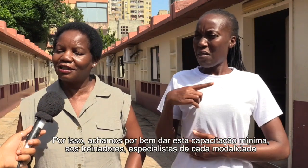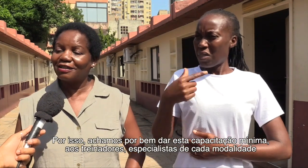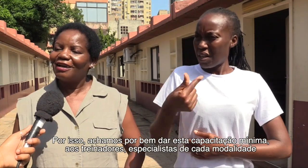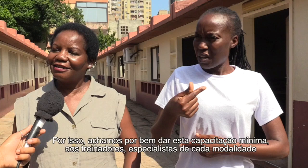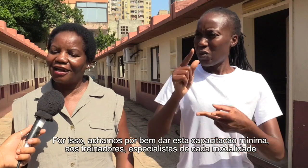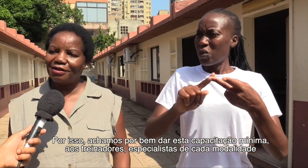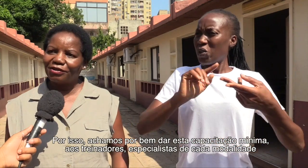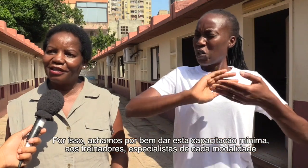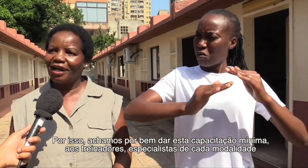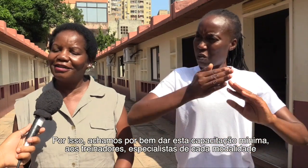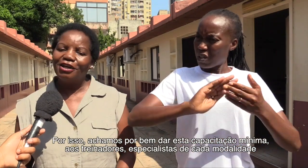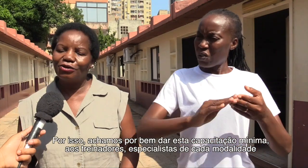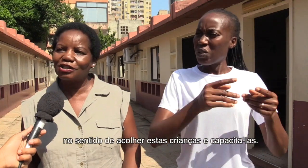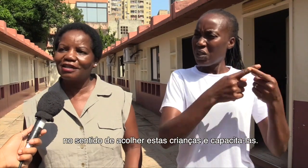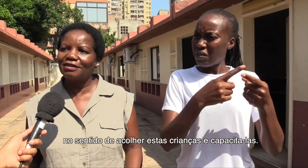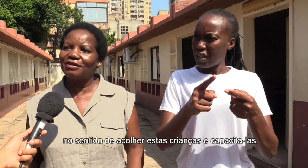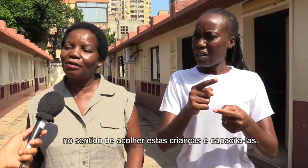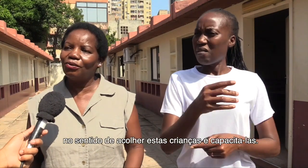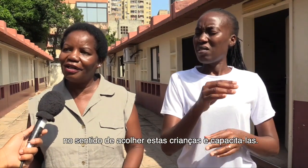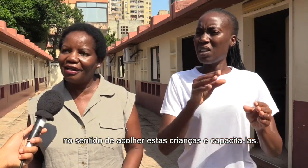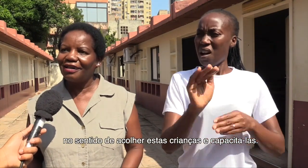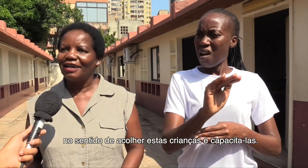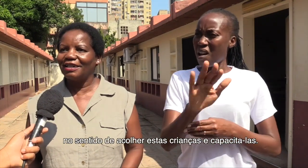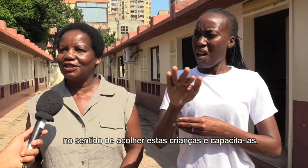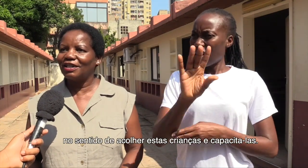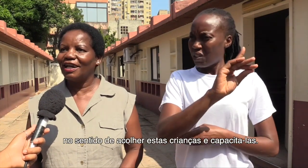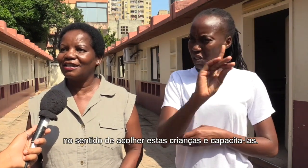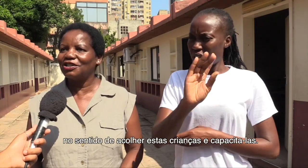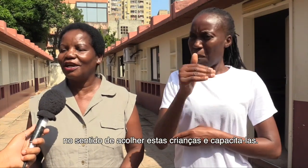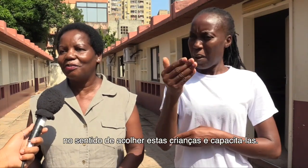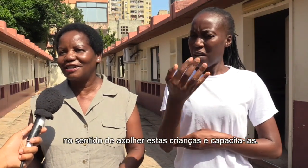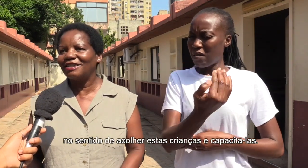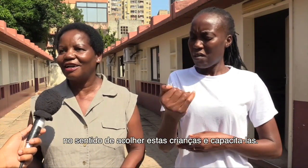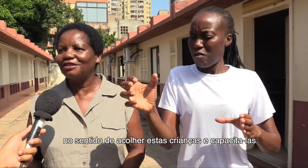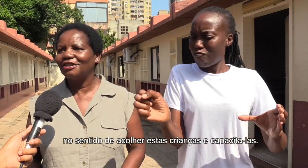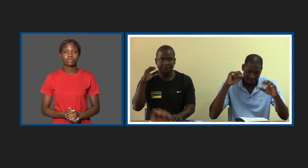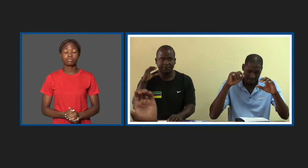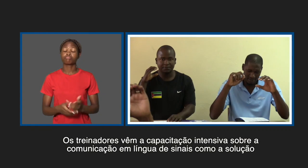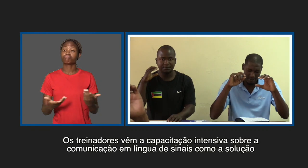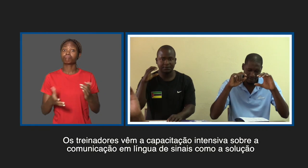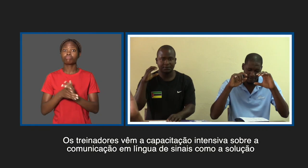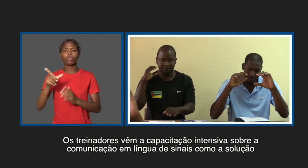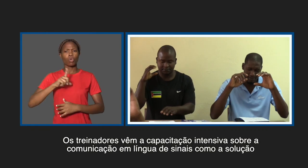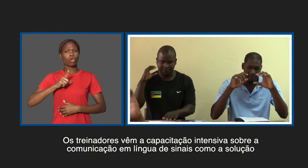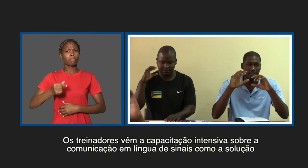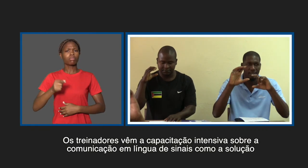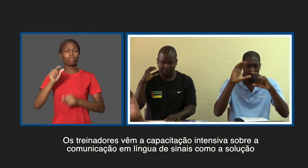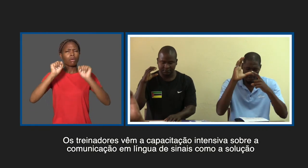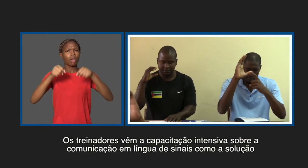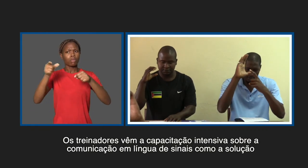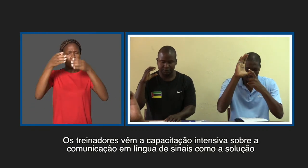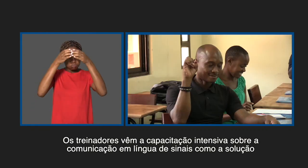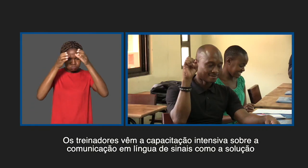especialistas de cada modalidade, no sentido de acolher estas crianças e capacitá-las. Os treinadores